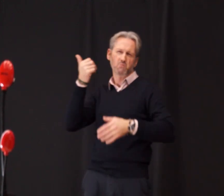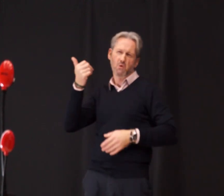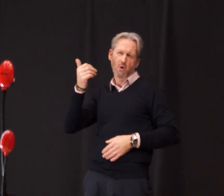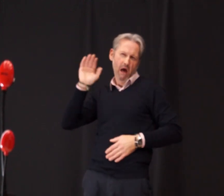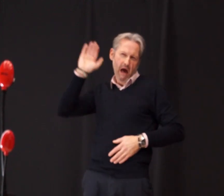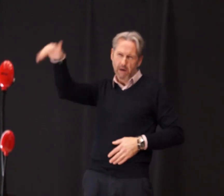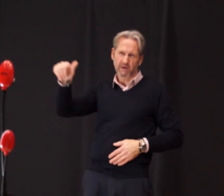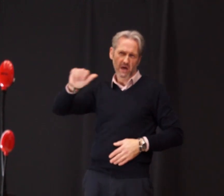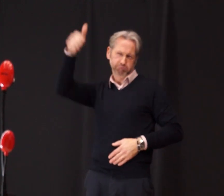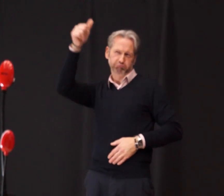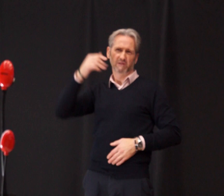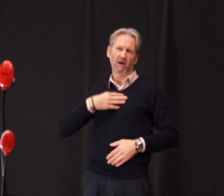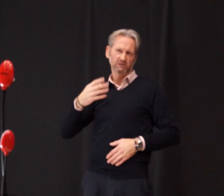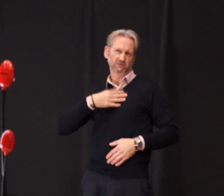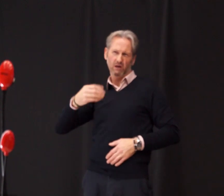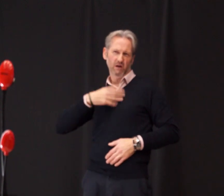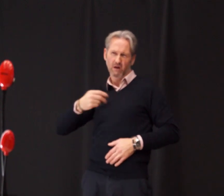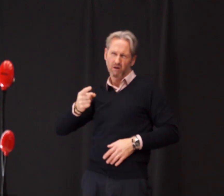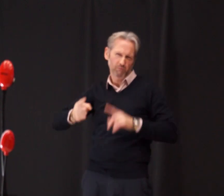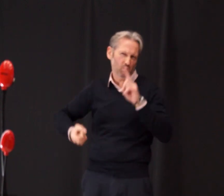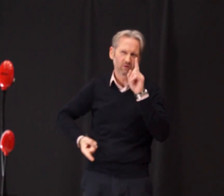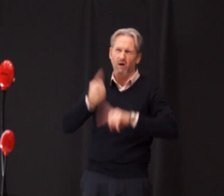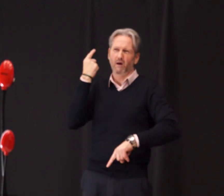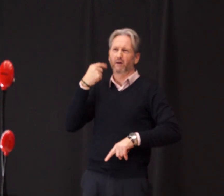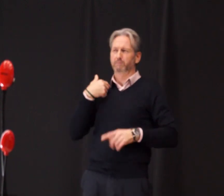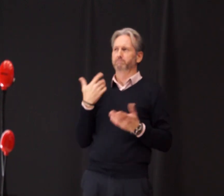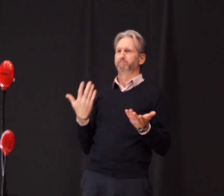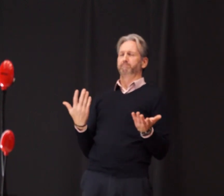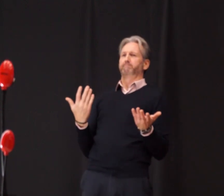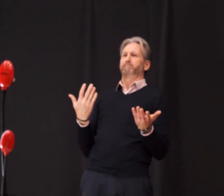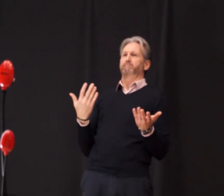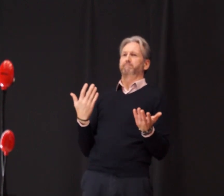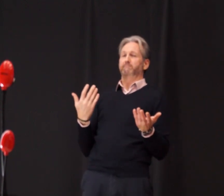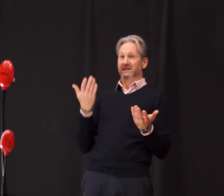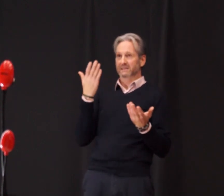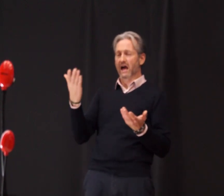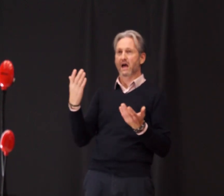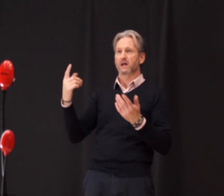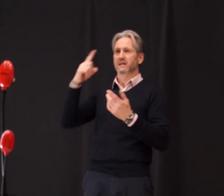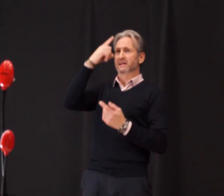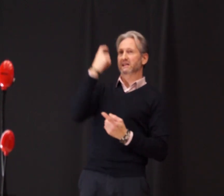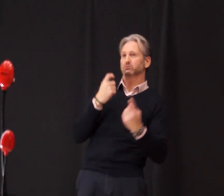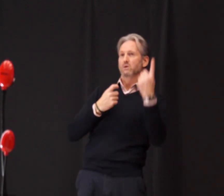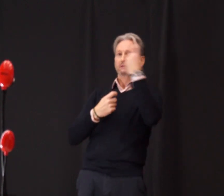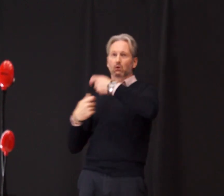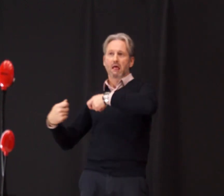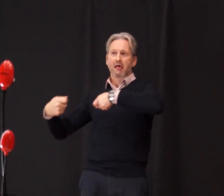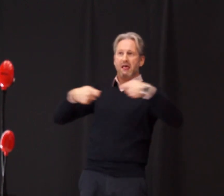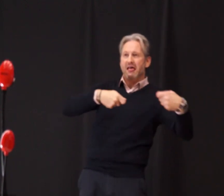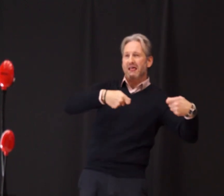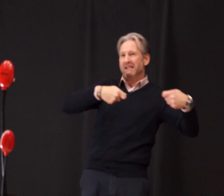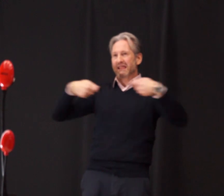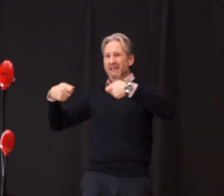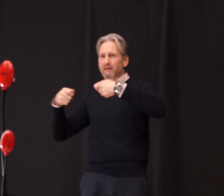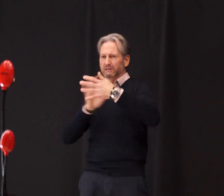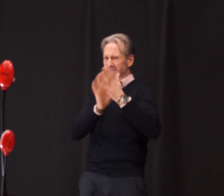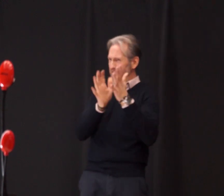un peu la tension. Souvent on dit ce qui est important c'est le français, la langue des signes, ça doit venir après. Il y a souvent des tensions